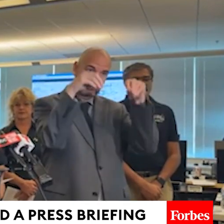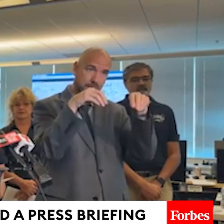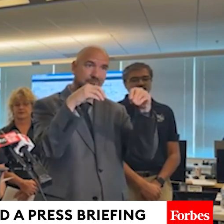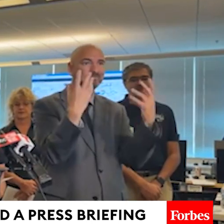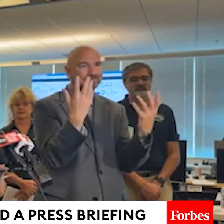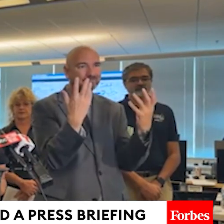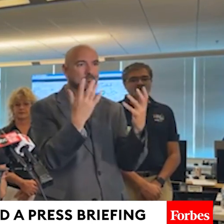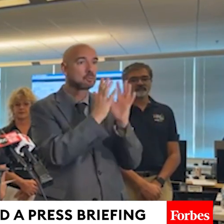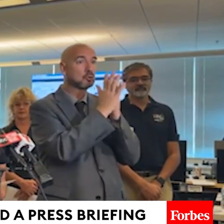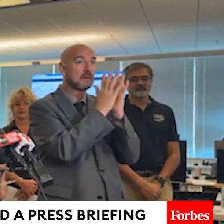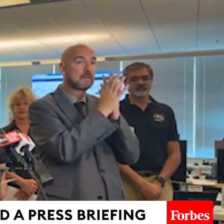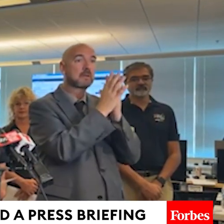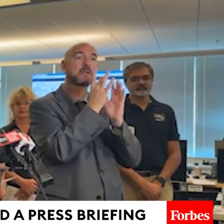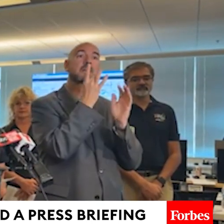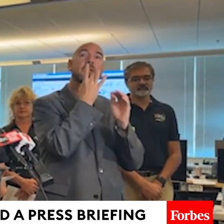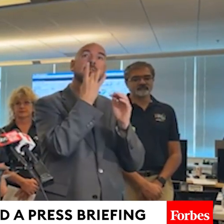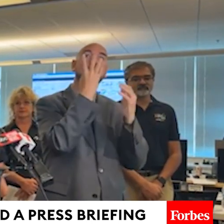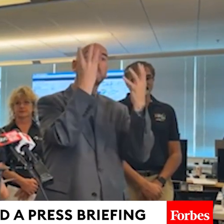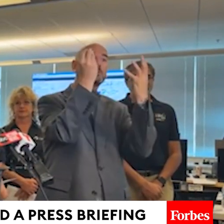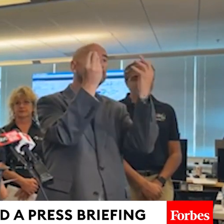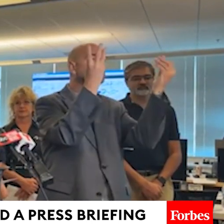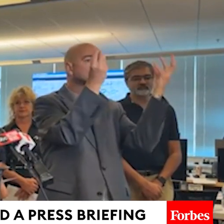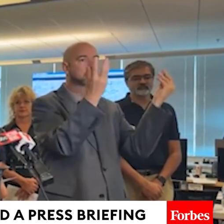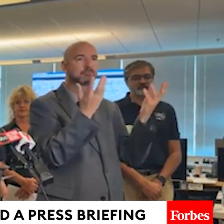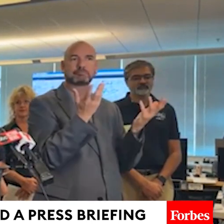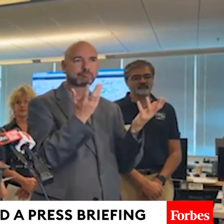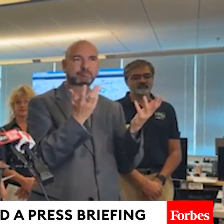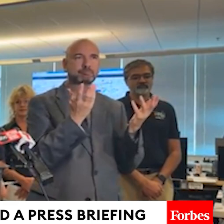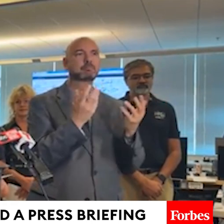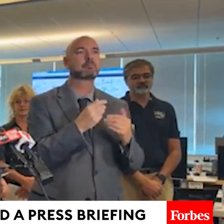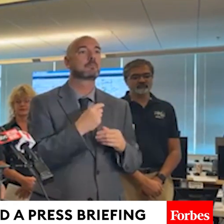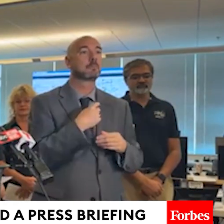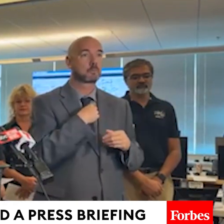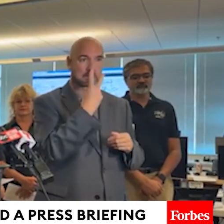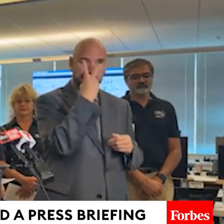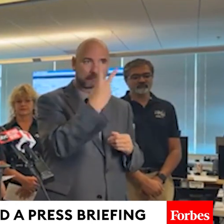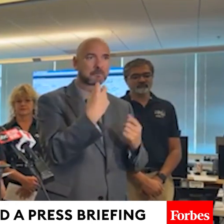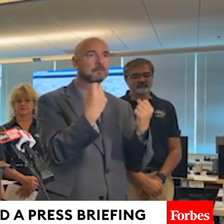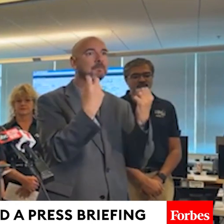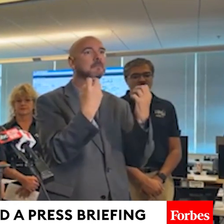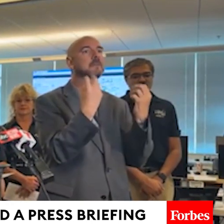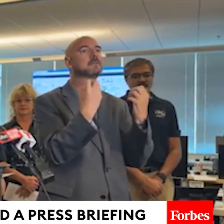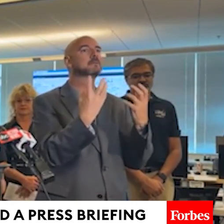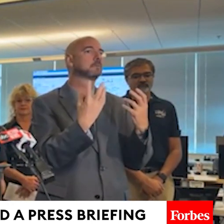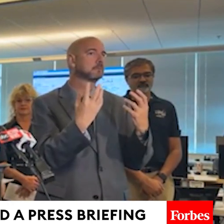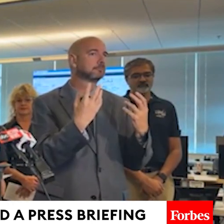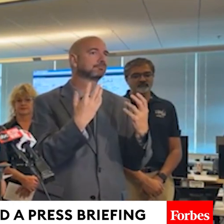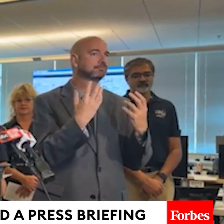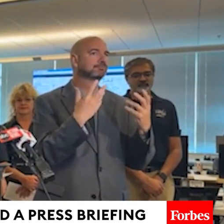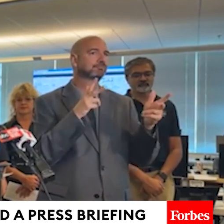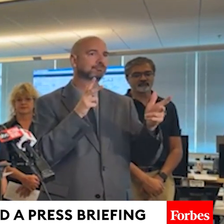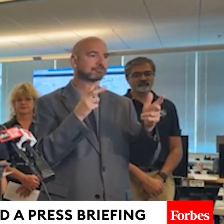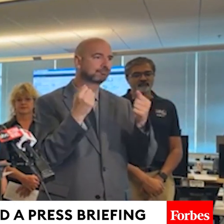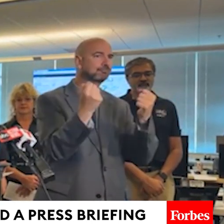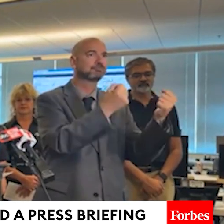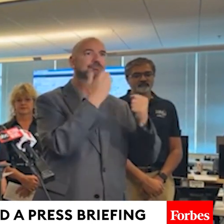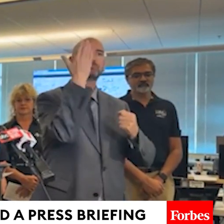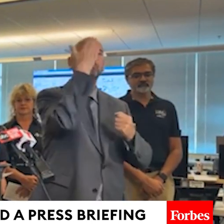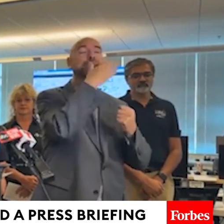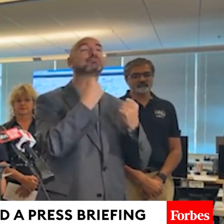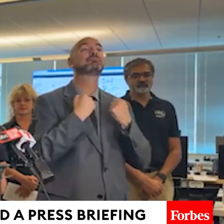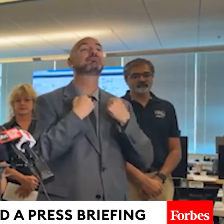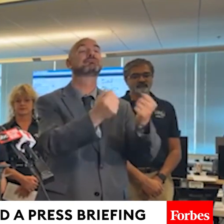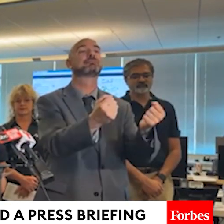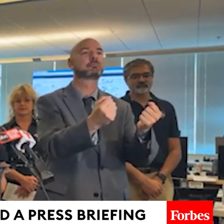apagados. Lamentablemente hemos visto que los conductores no están respetando las leyes de tránsito